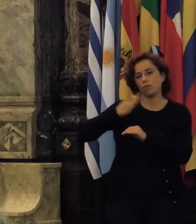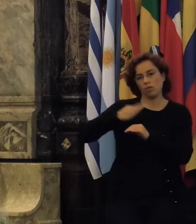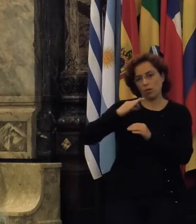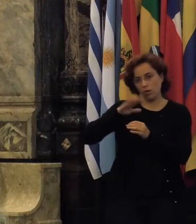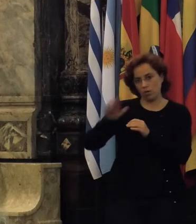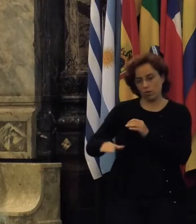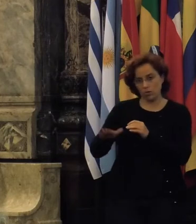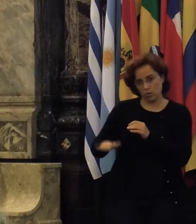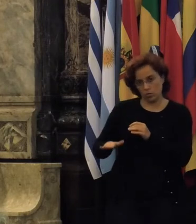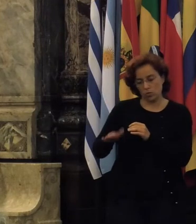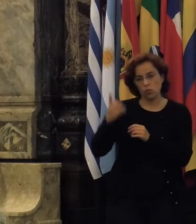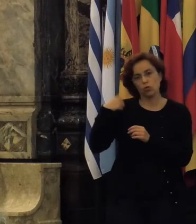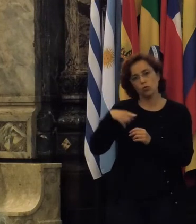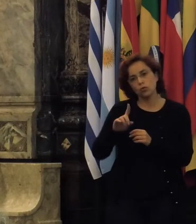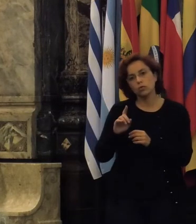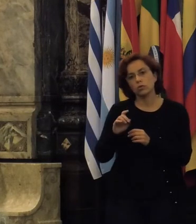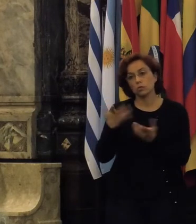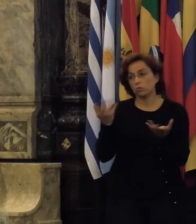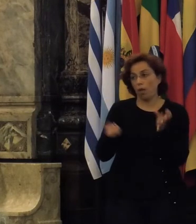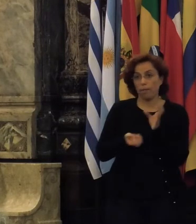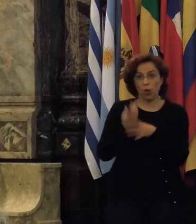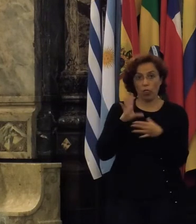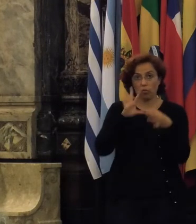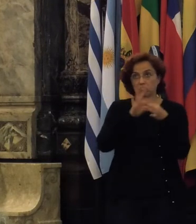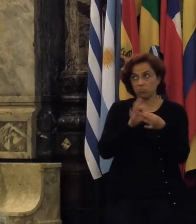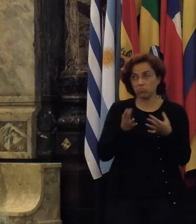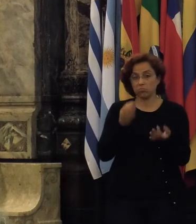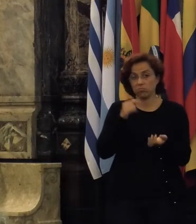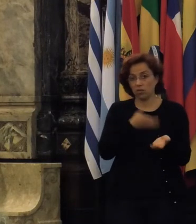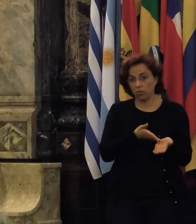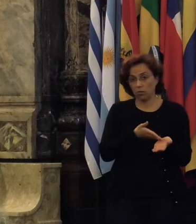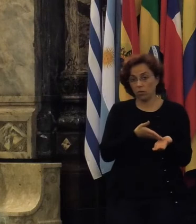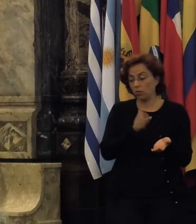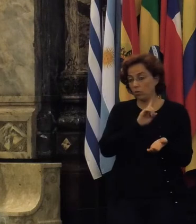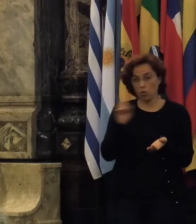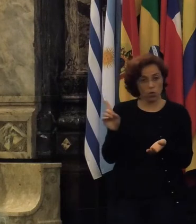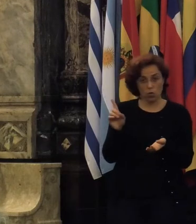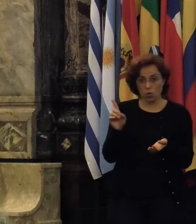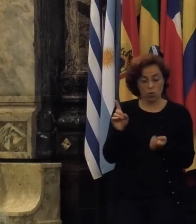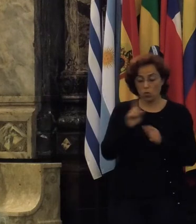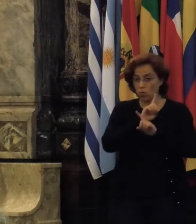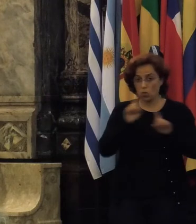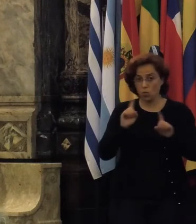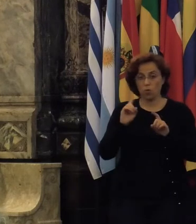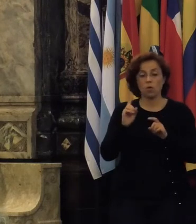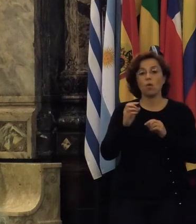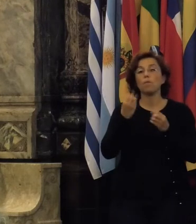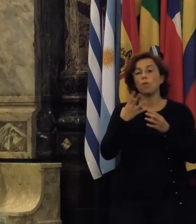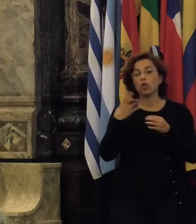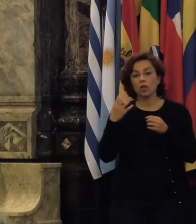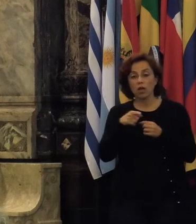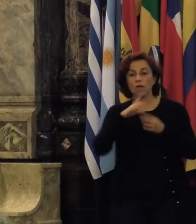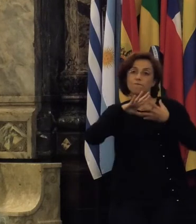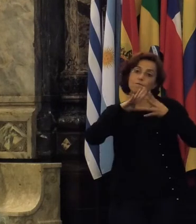Entonces, ¿estamos a la moda con esto? No, no estamos a la moda, porque recuperamos una forma